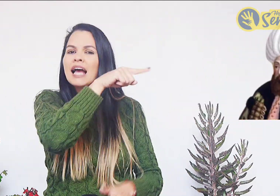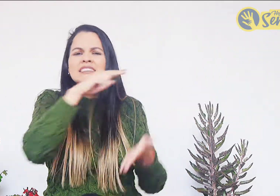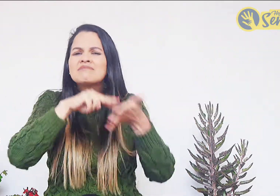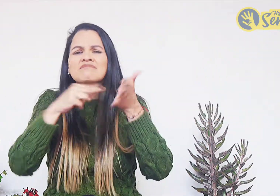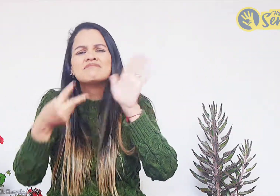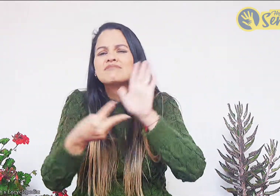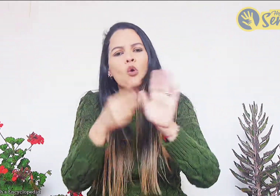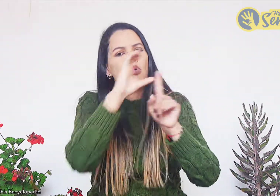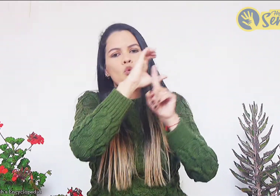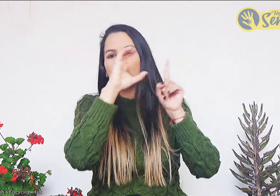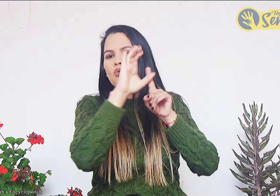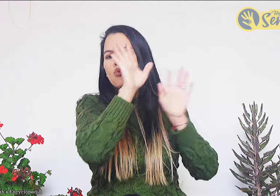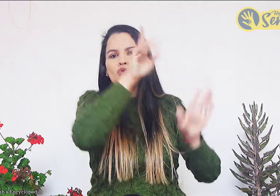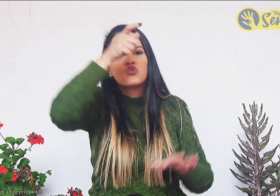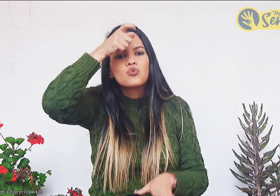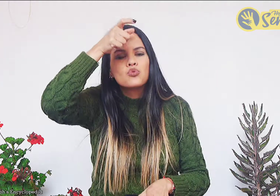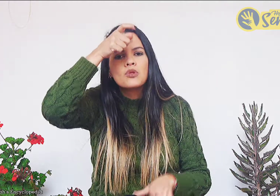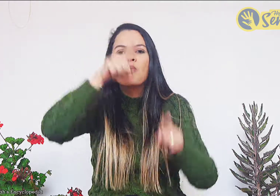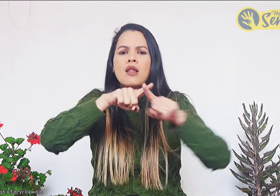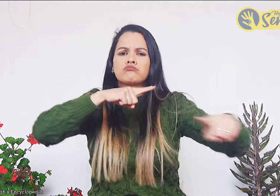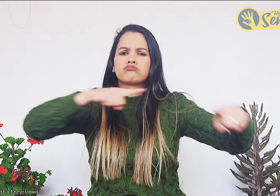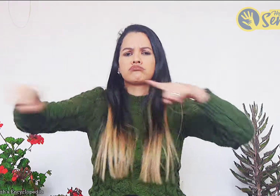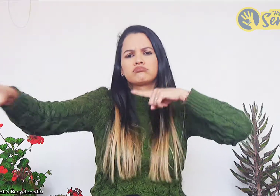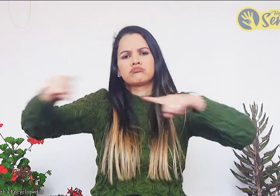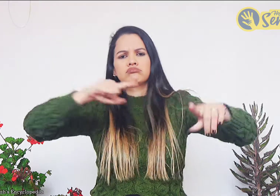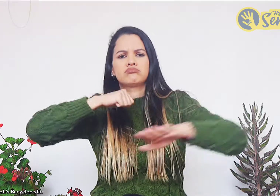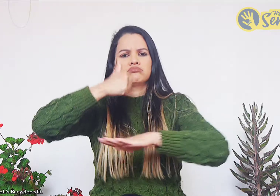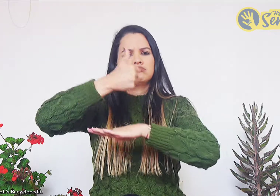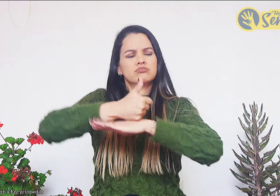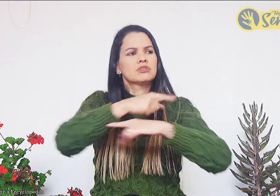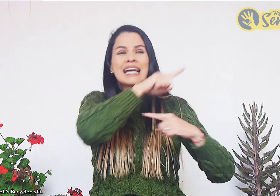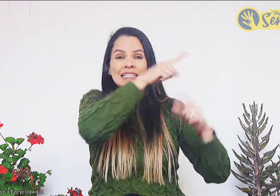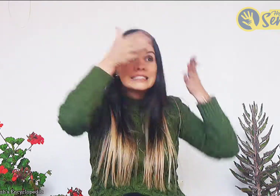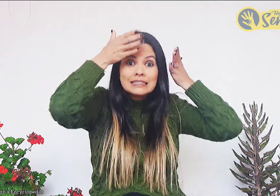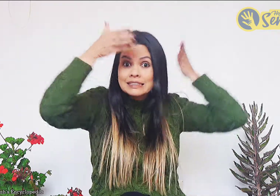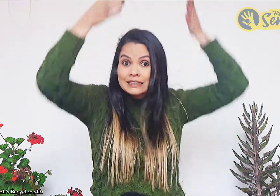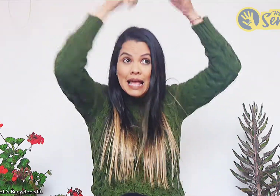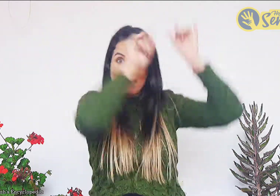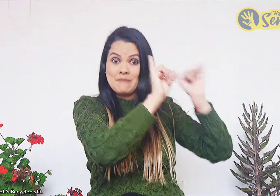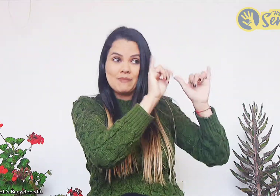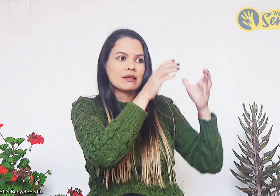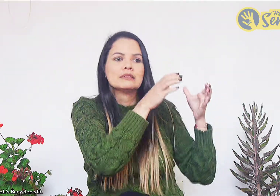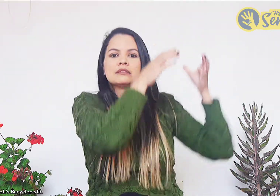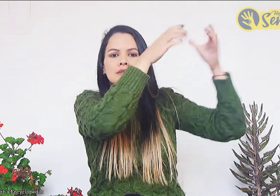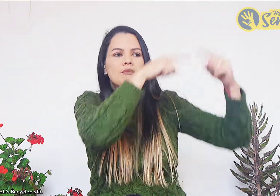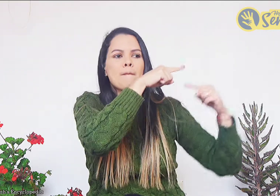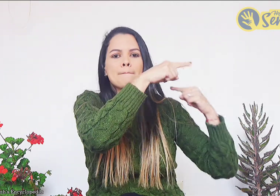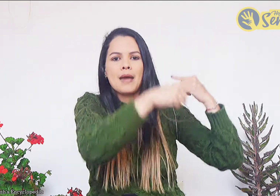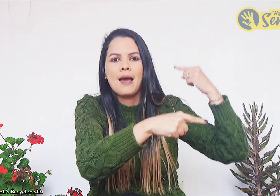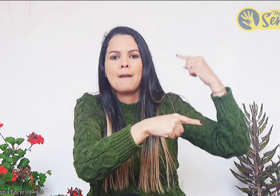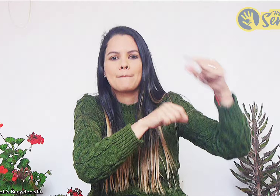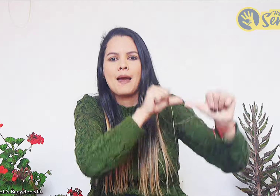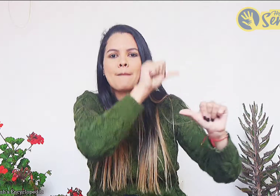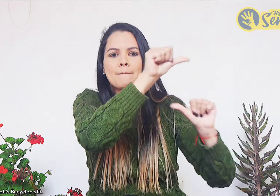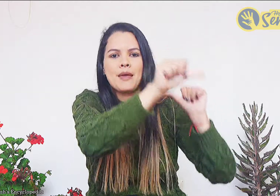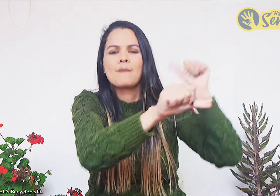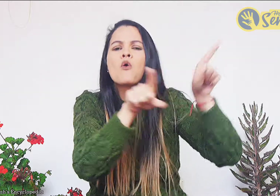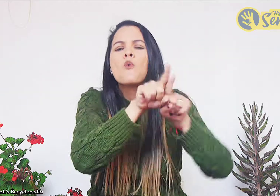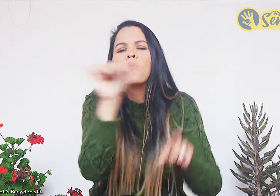es la máxima autoridad en la cultura turca. Es el dirigente mayor de la sociedad. Podríamos compararlo el día